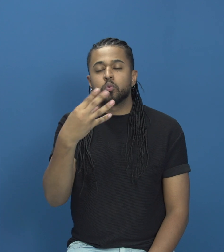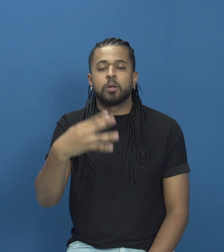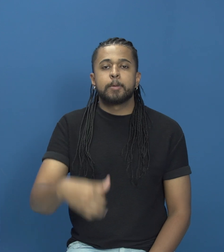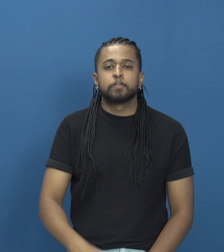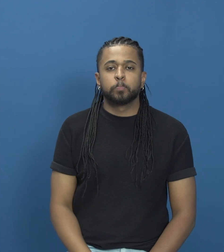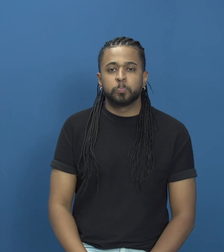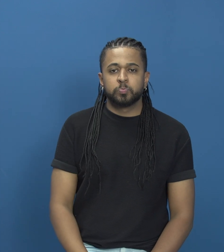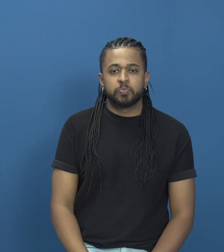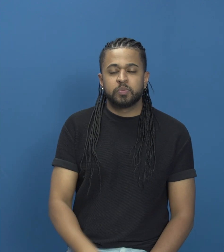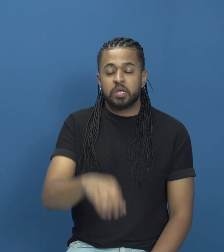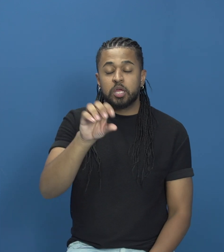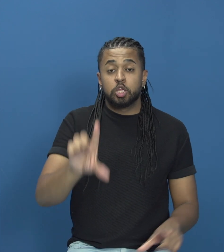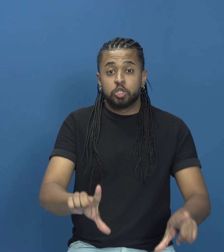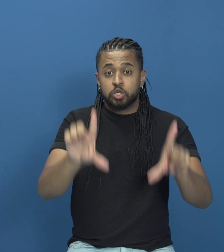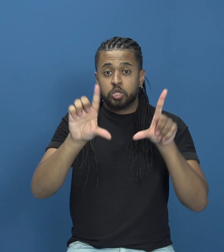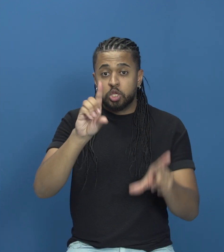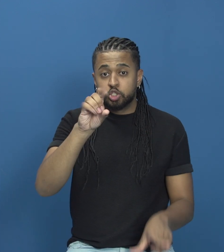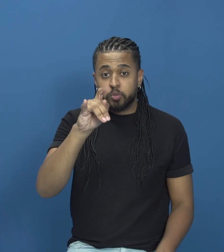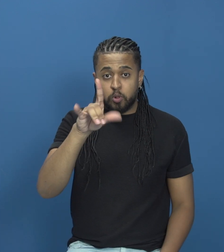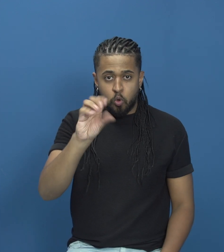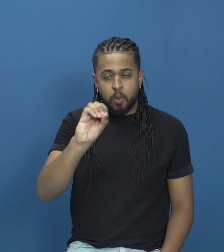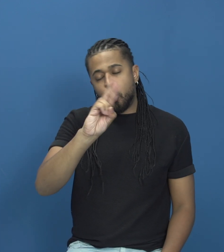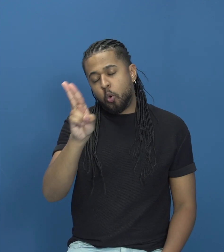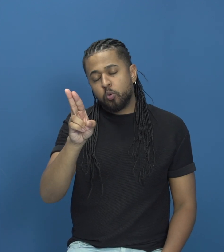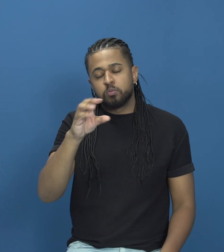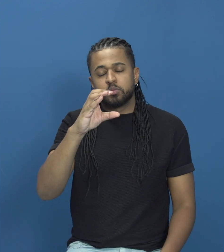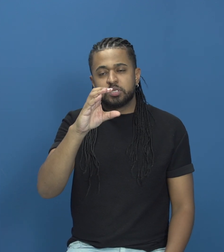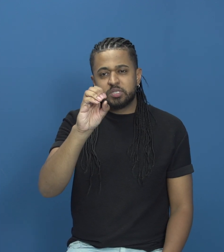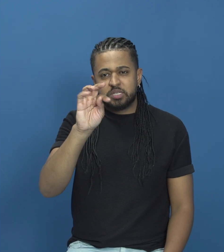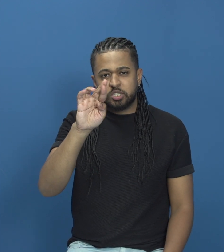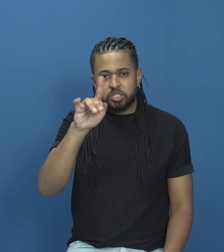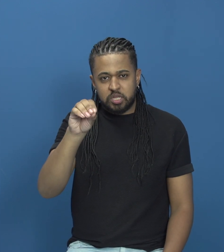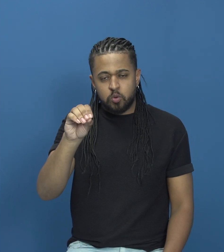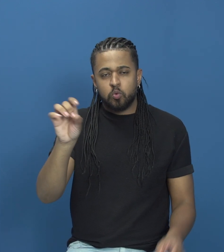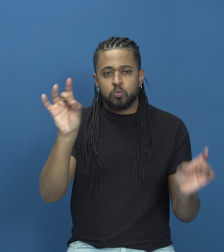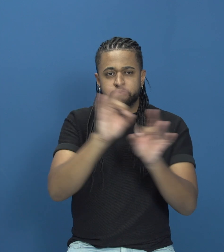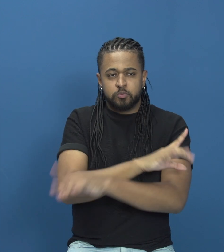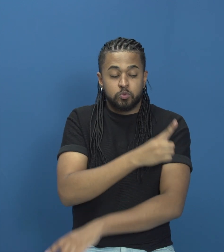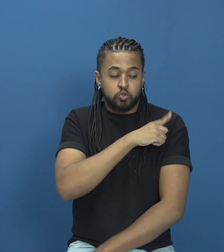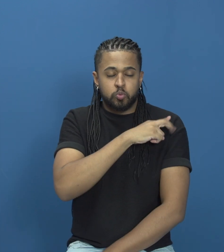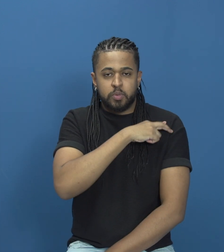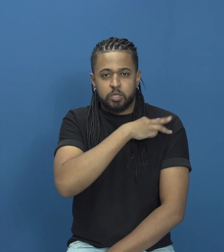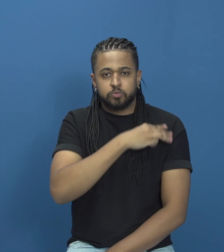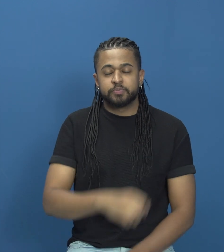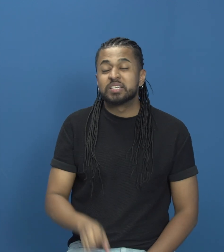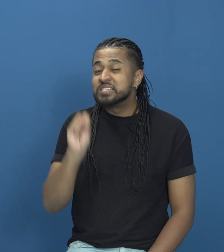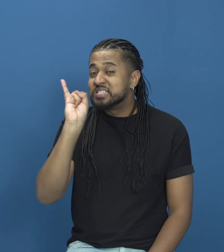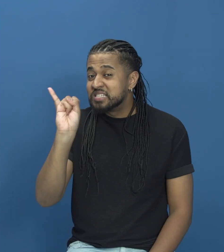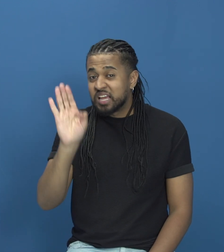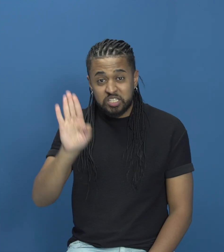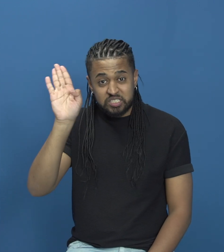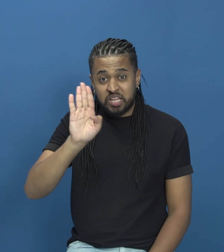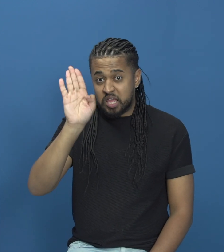9.1.4. Diploma ou certidão de conclusão do ensino médio. Abre parênteses. Caso o candidato